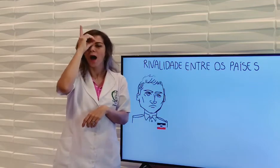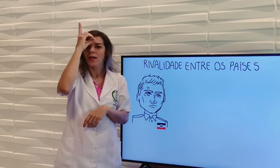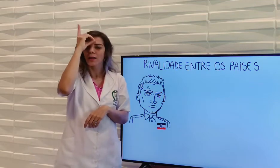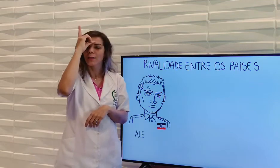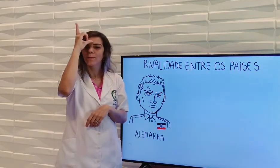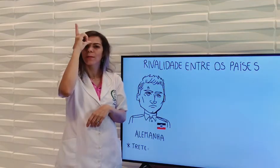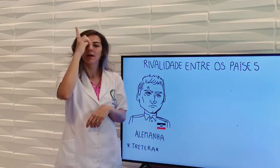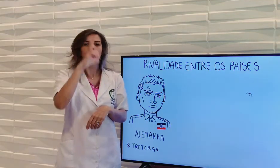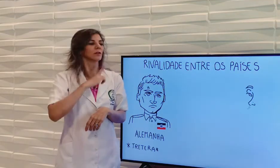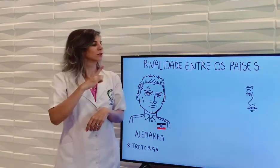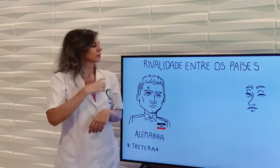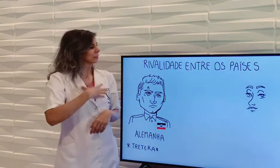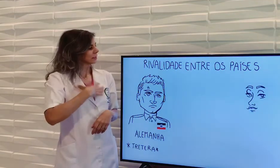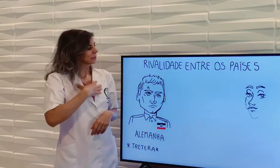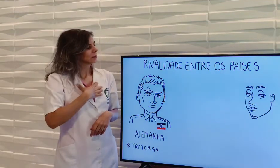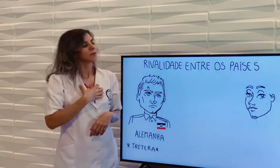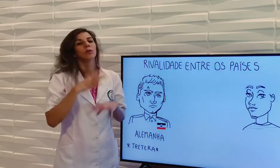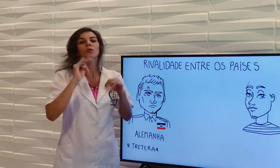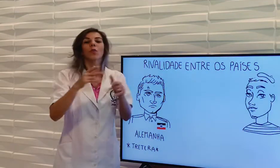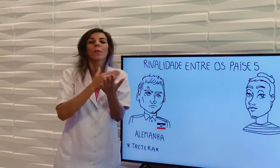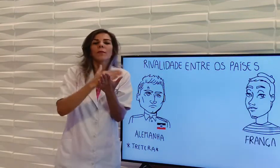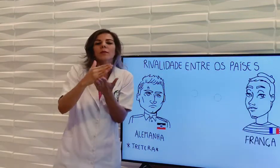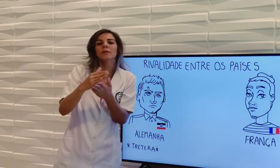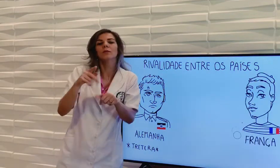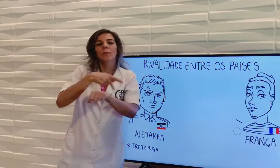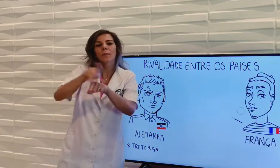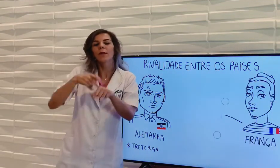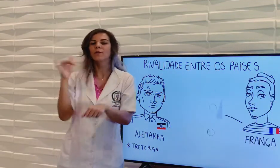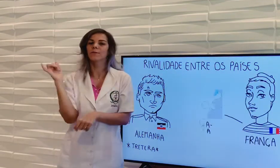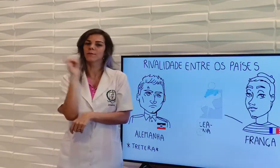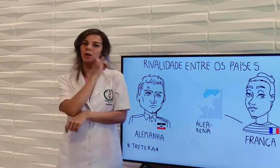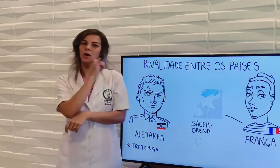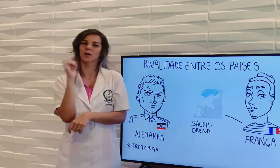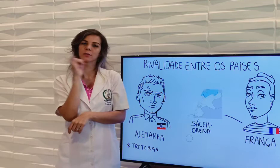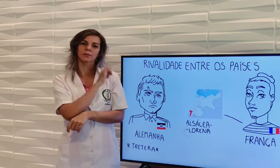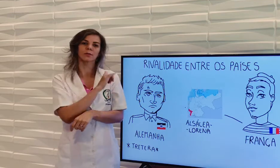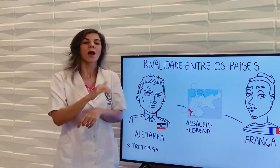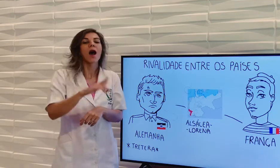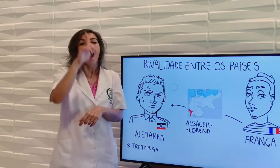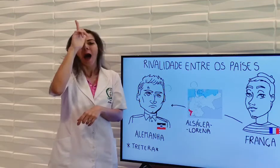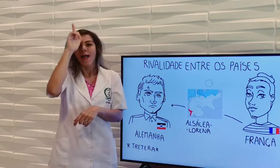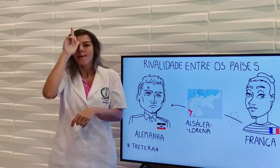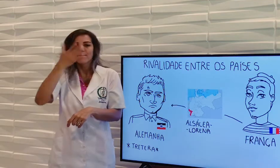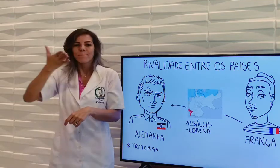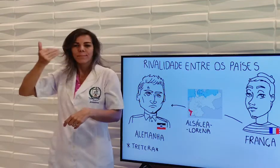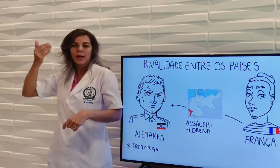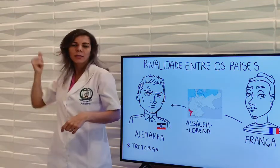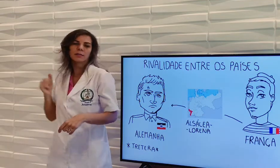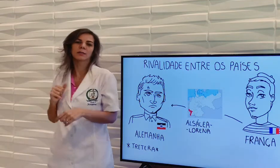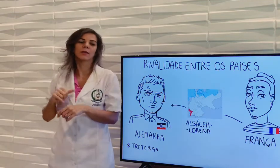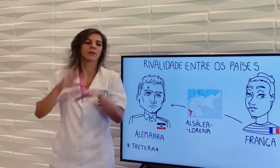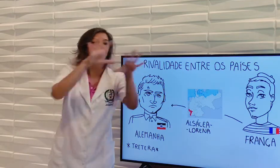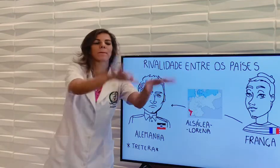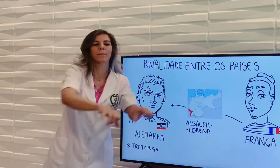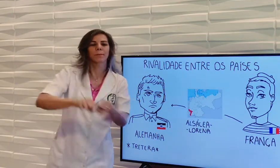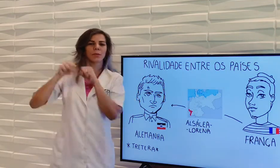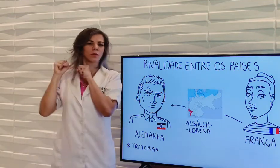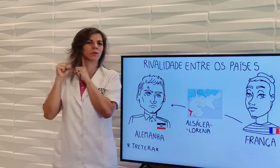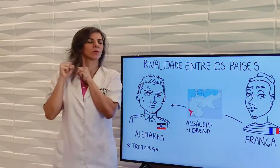mundo, começando pela França. Um tempo atrás, a Alemanha tinha tomado o território francês da Alsácia-Lorena, muito rico em minérios, o